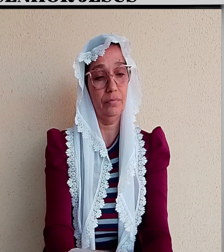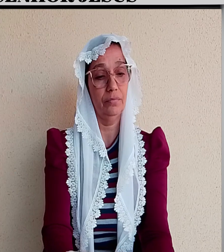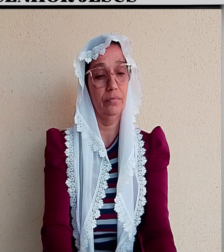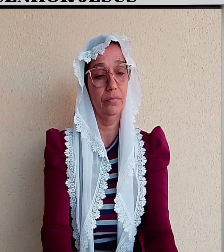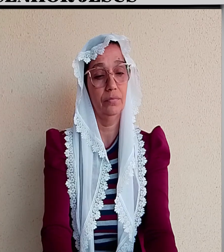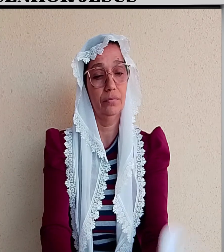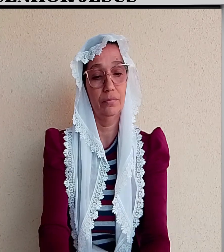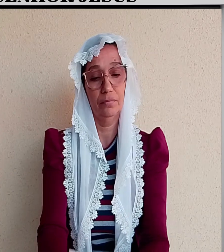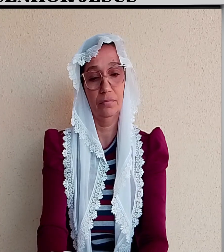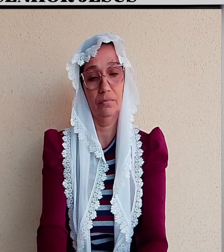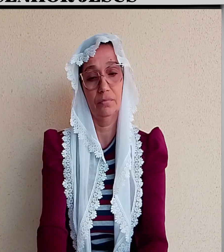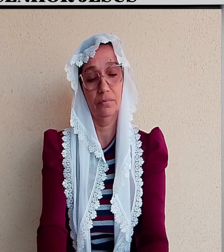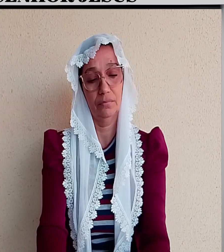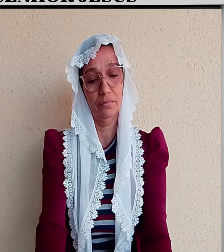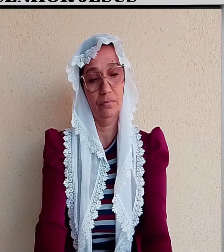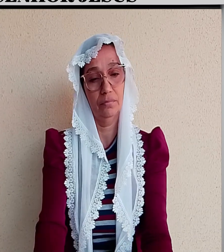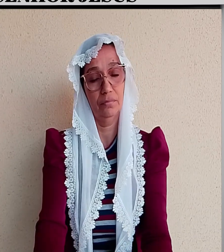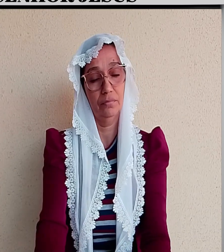Glória a Deus,